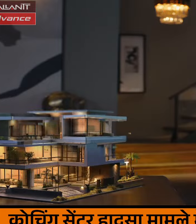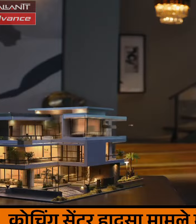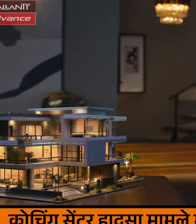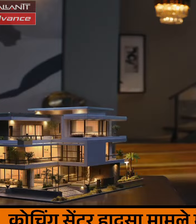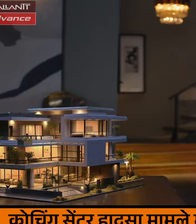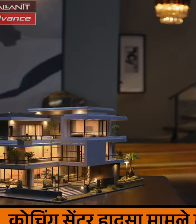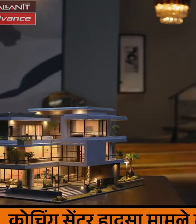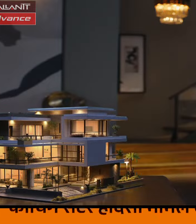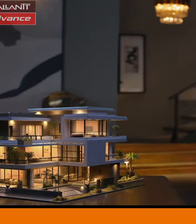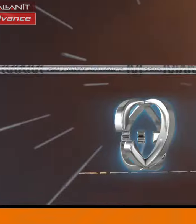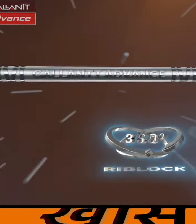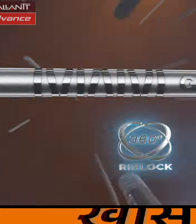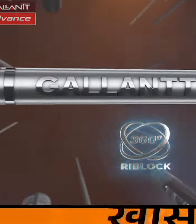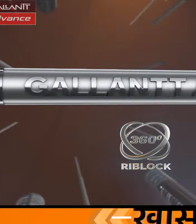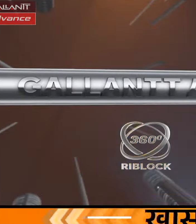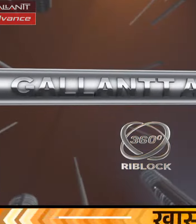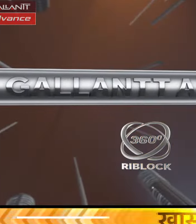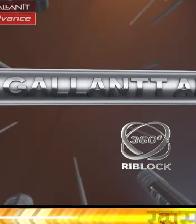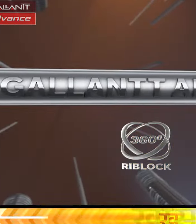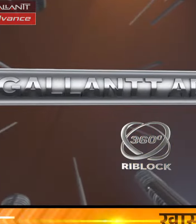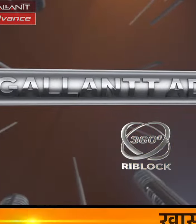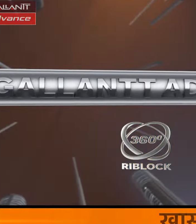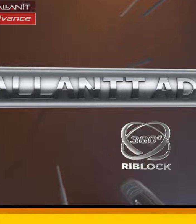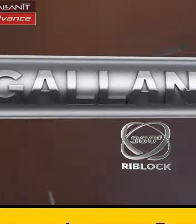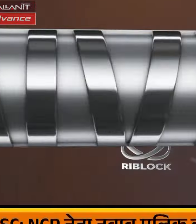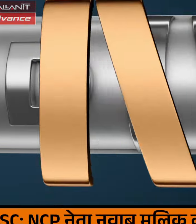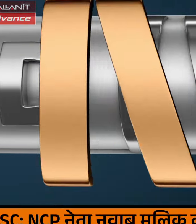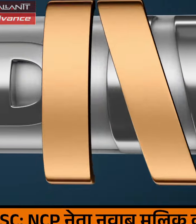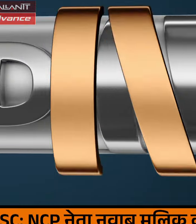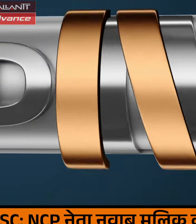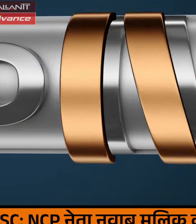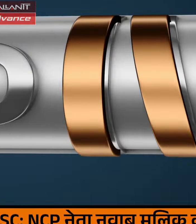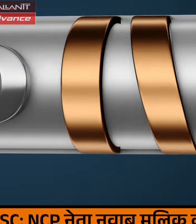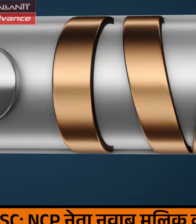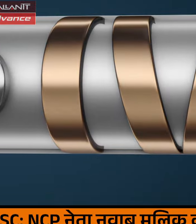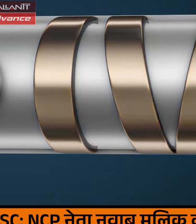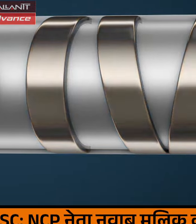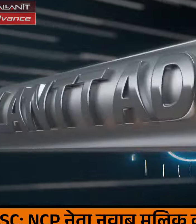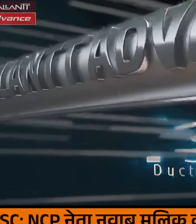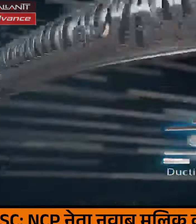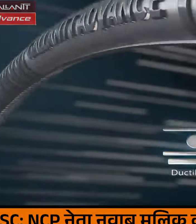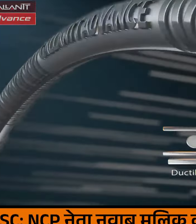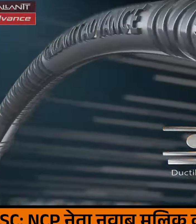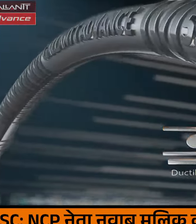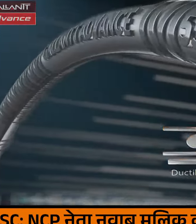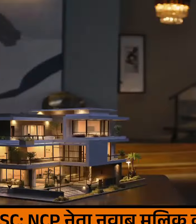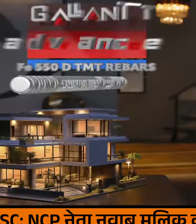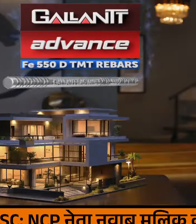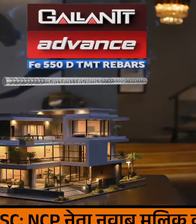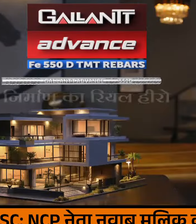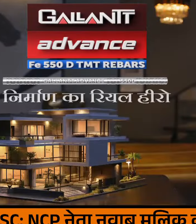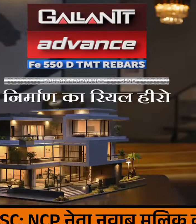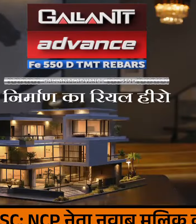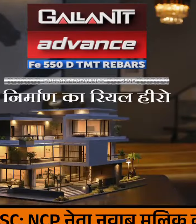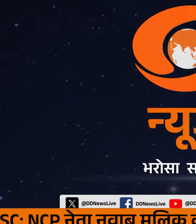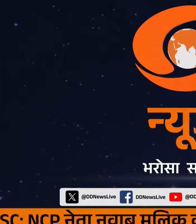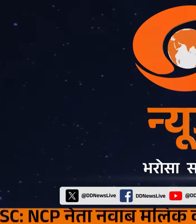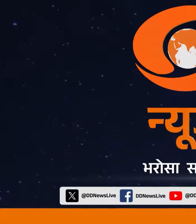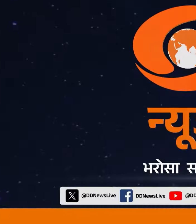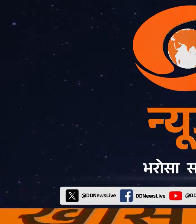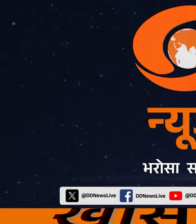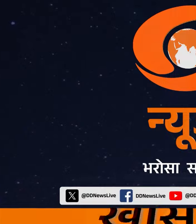तो जिम्मेदारी बड़ी हो जाती है। गैलेंट समझता है ये जिम्मेदारी। अब डबल एम रिब्स के साथ गैलेंट एडवांस टीएमटी रीबार, निर्माण का रियल